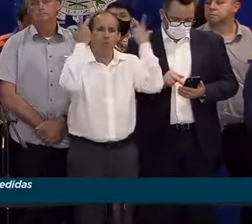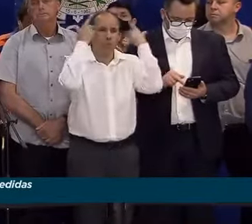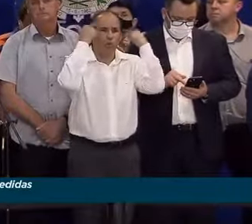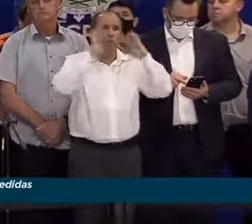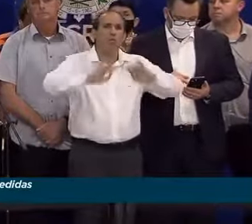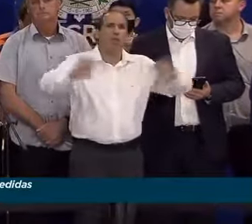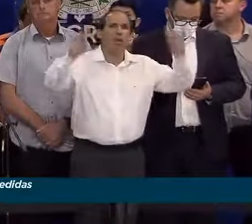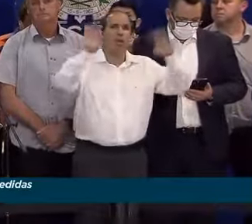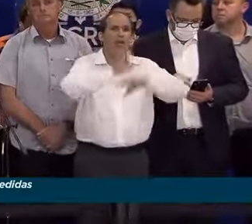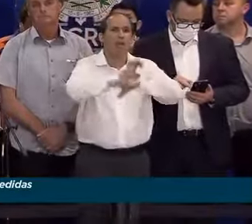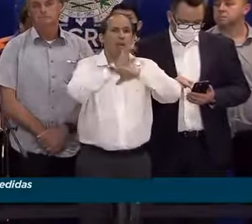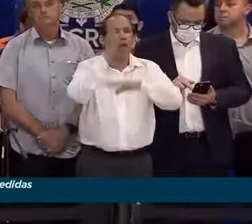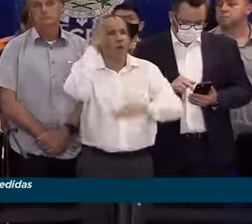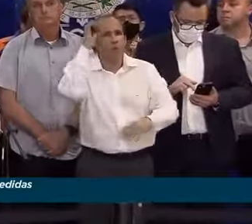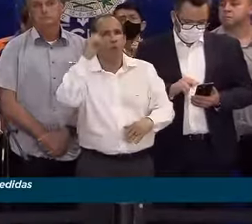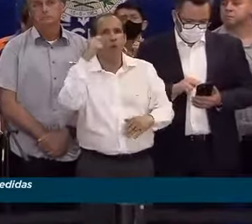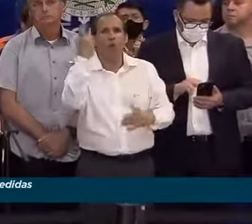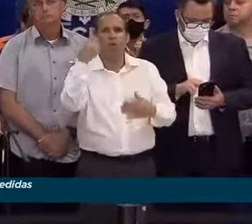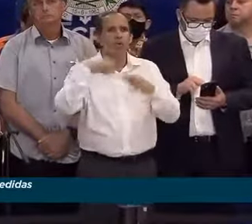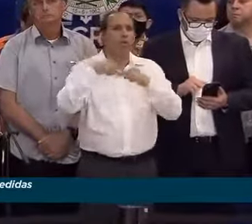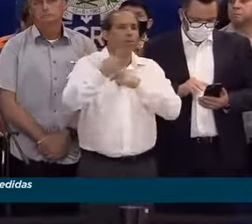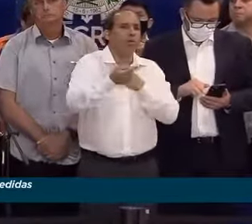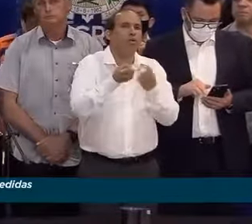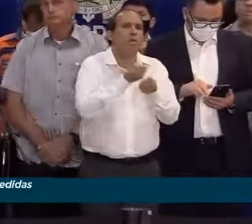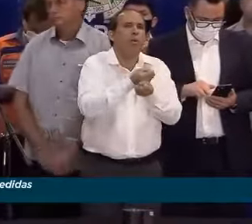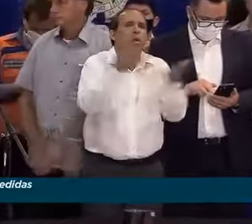partir de amanhã ou depois da manhã já começam a chegar novas doses.